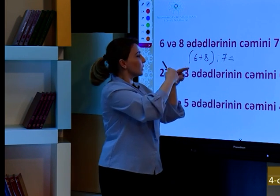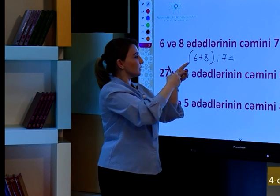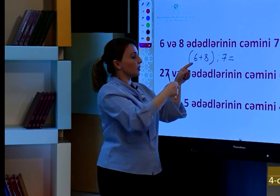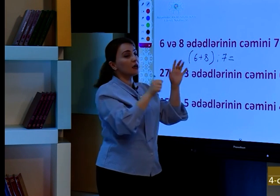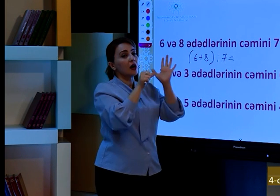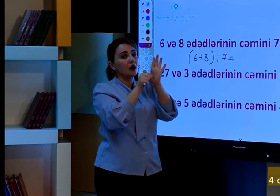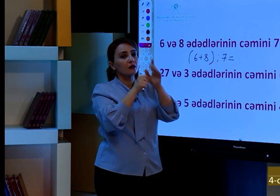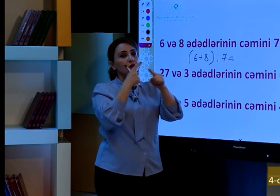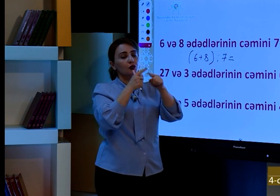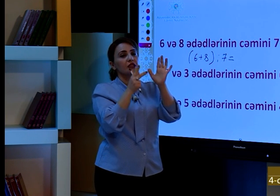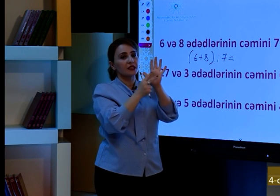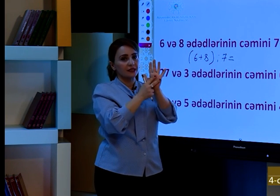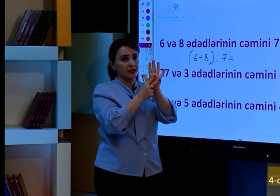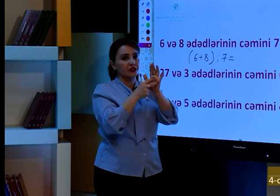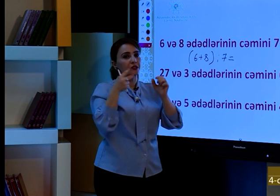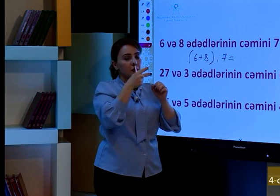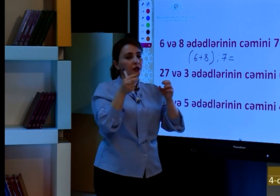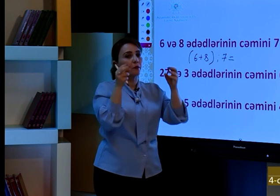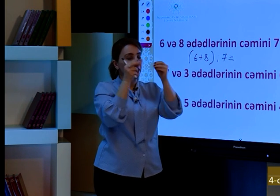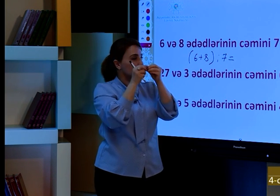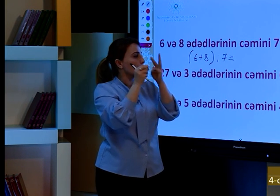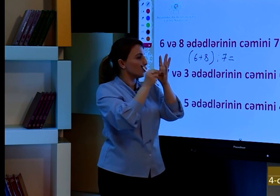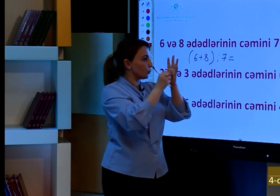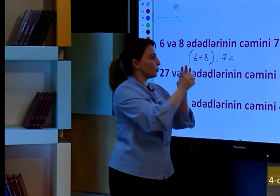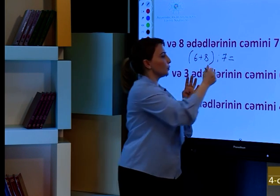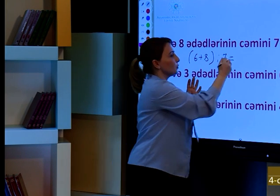Burada 6 üstəgəl 8 bərabərdir 14,